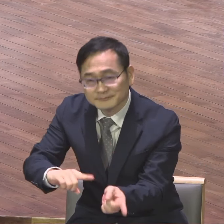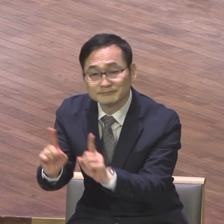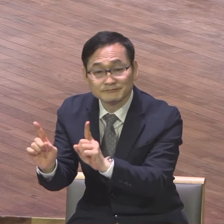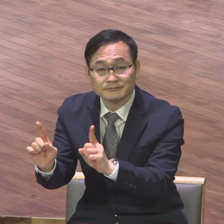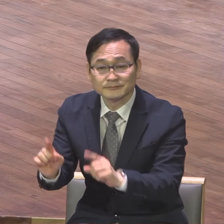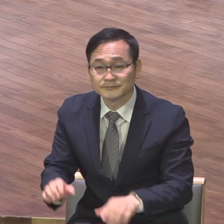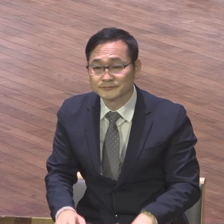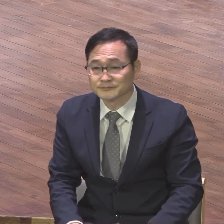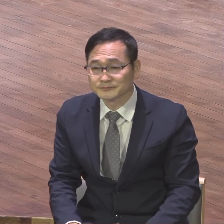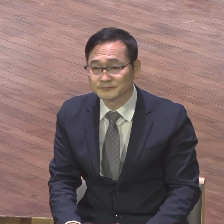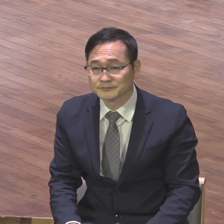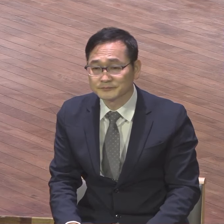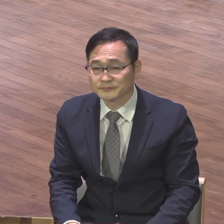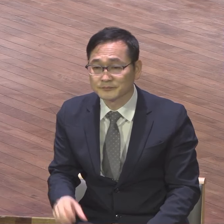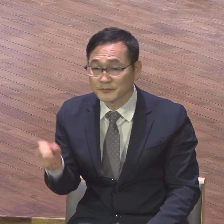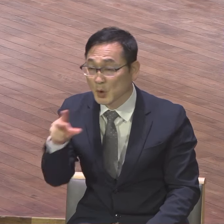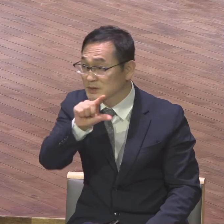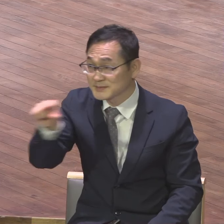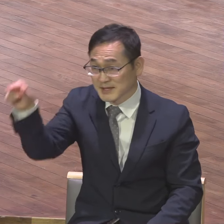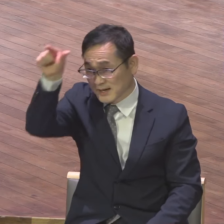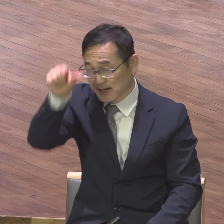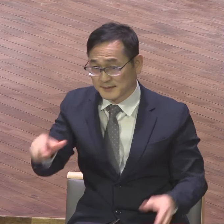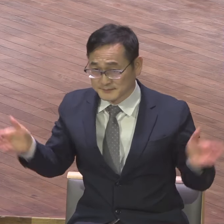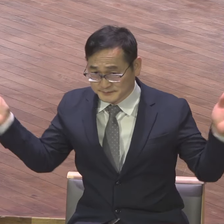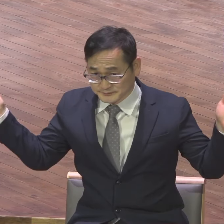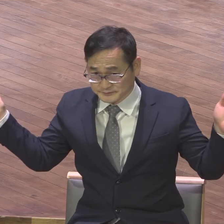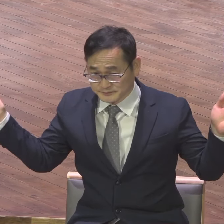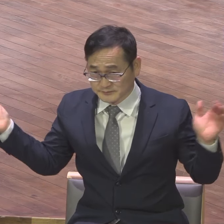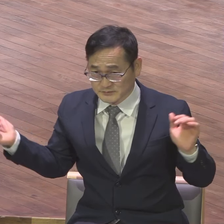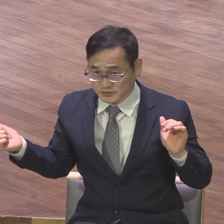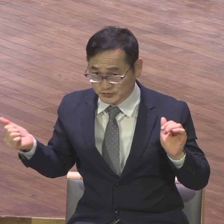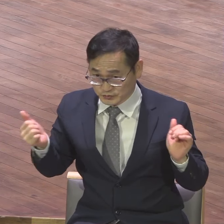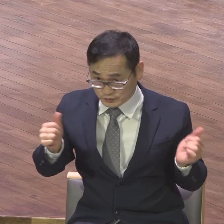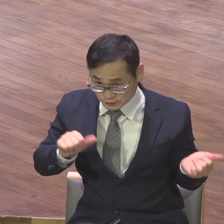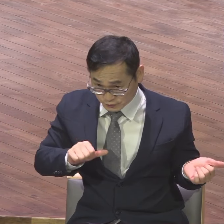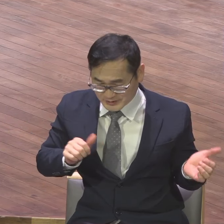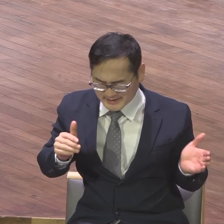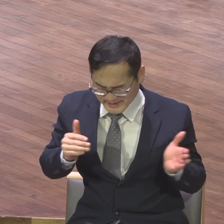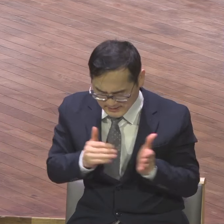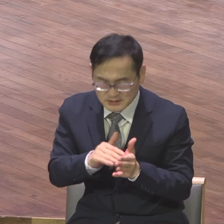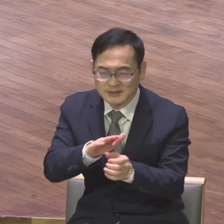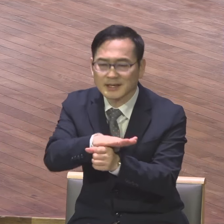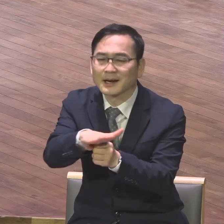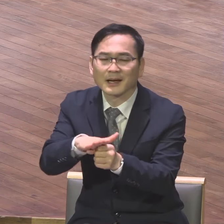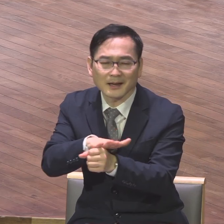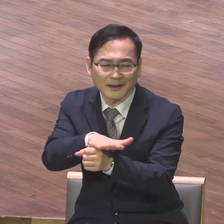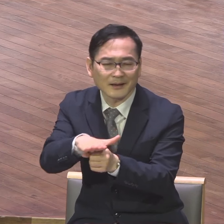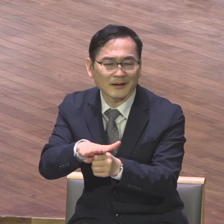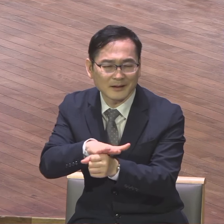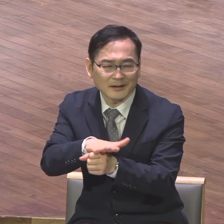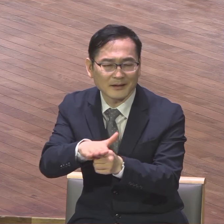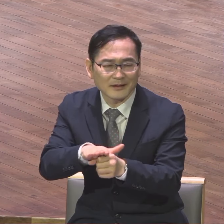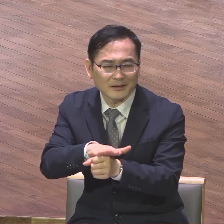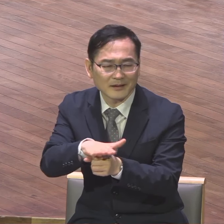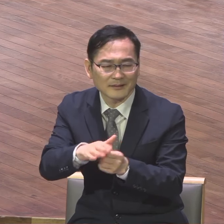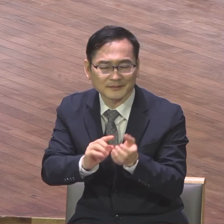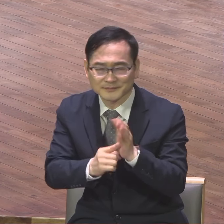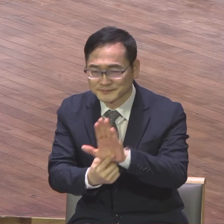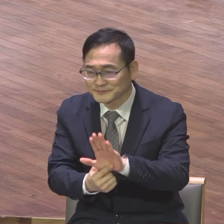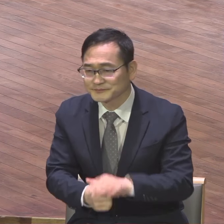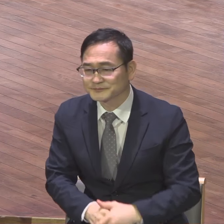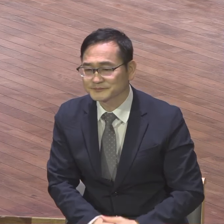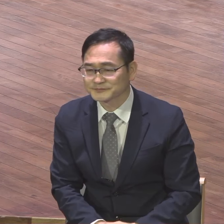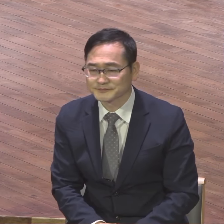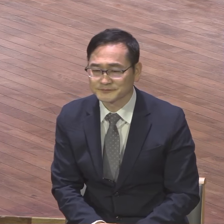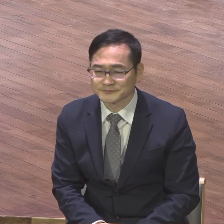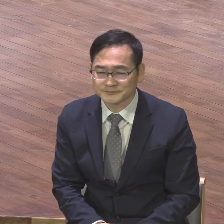그리고 십자가 대속을 통해서 최고 사랑을 실천해 주셨습니다. 그렇기